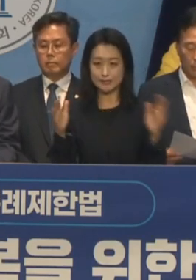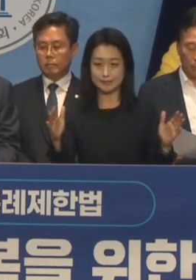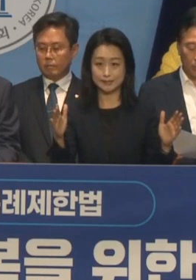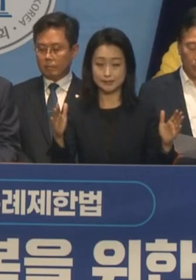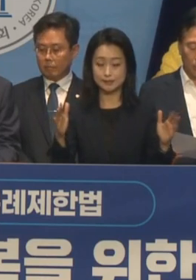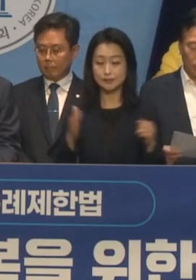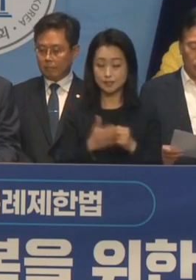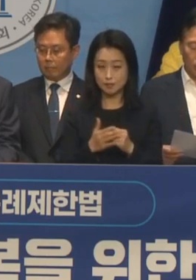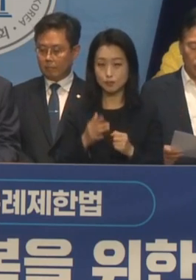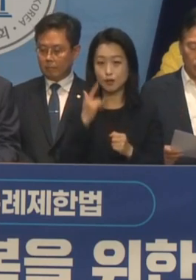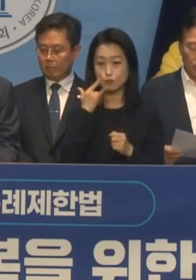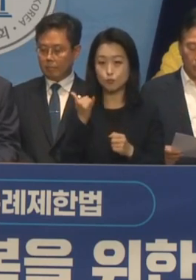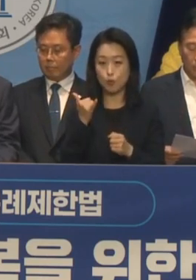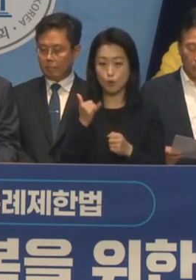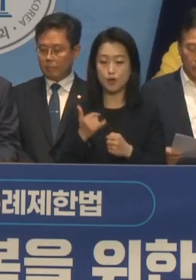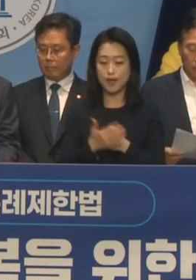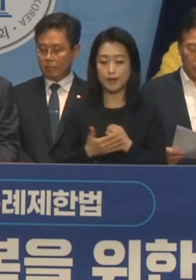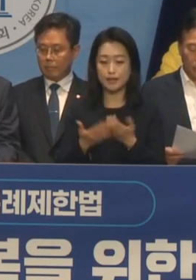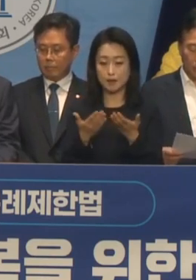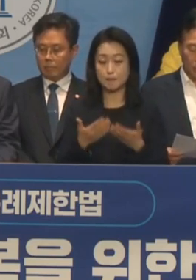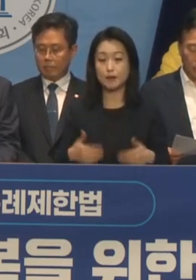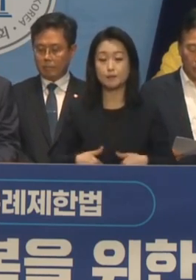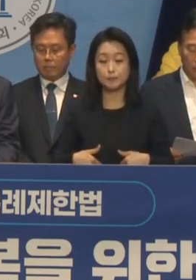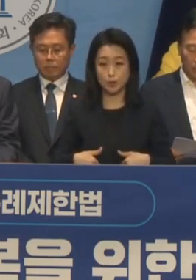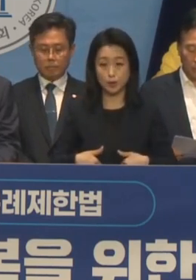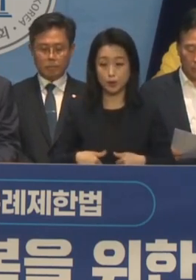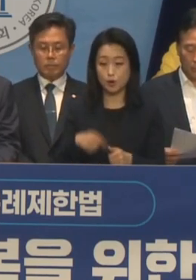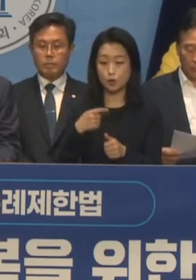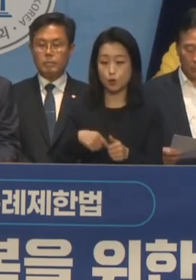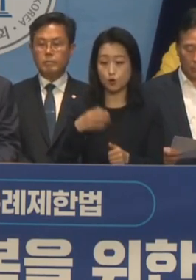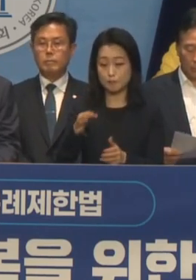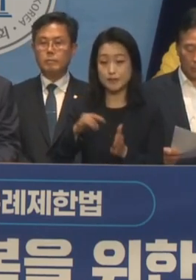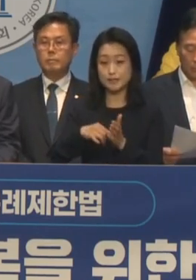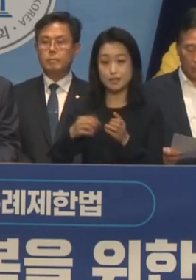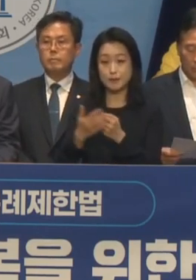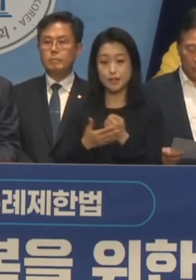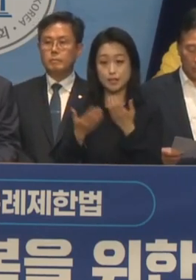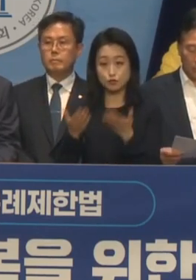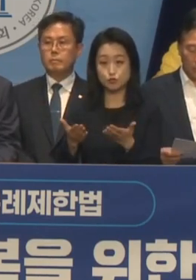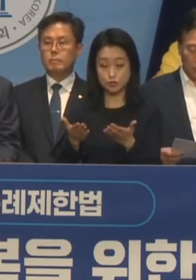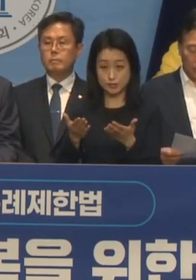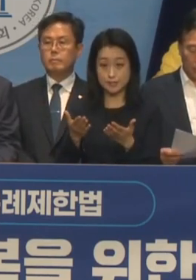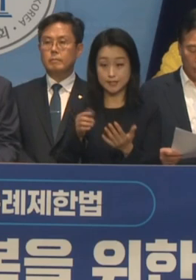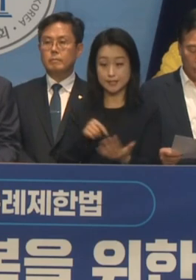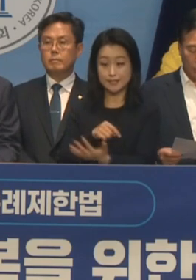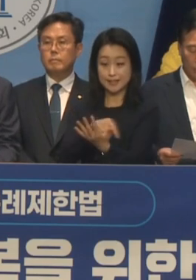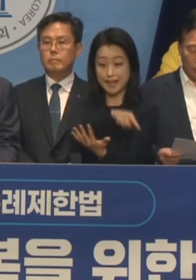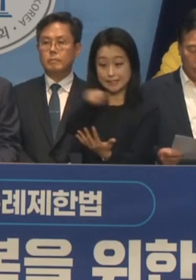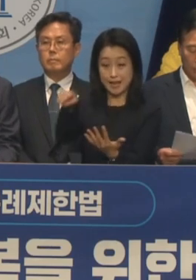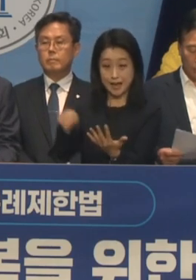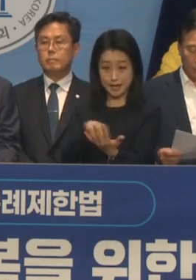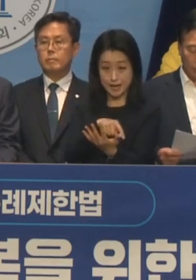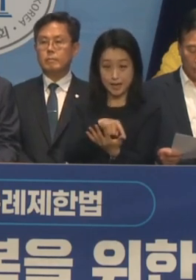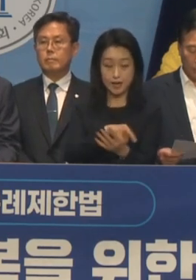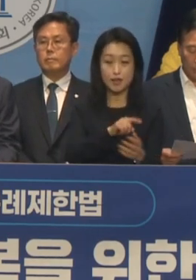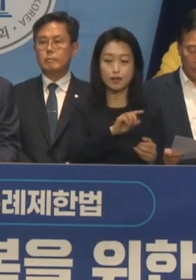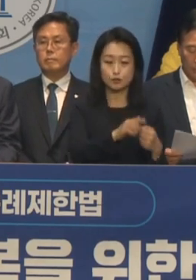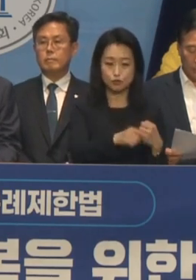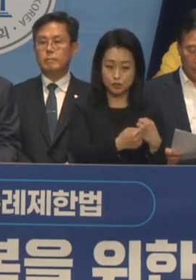부담을 줄여줄 필요가 있습니다. 이에 교육비 세액공제 대상에 미취학 아동뿐만